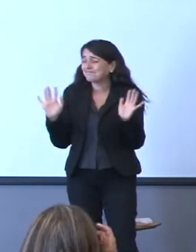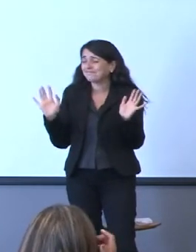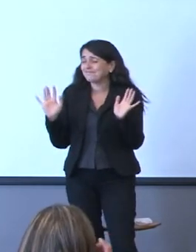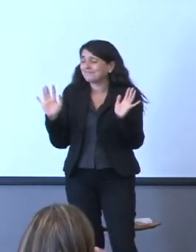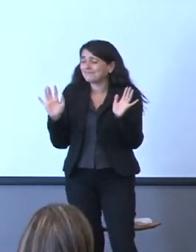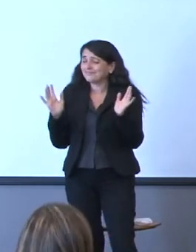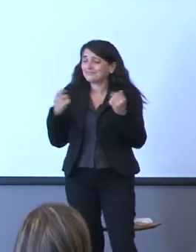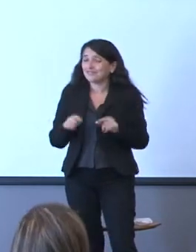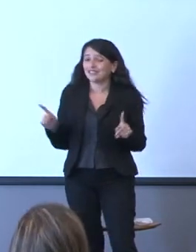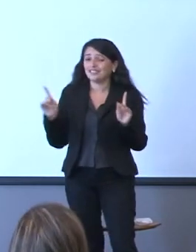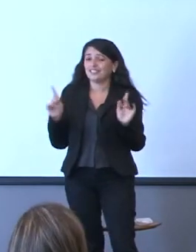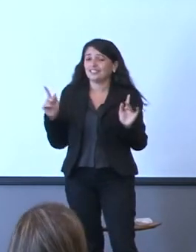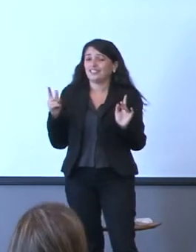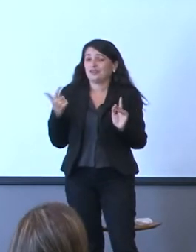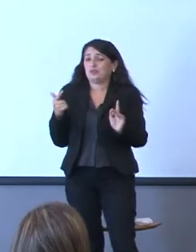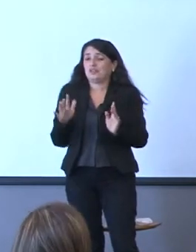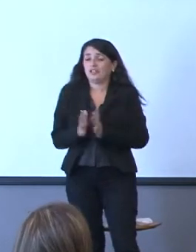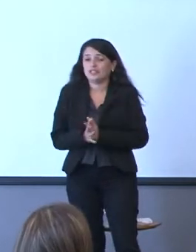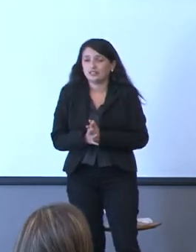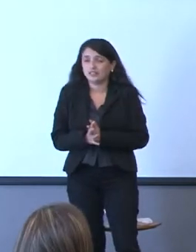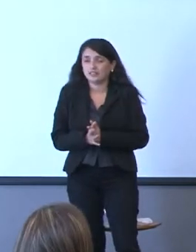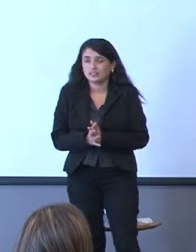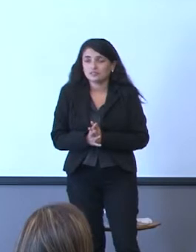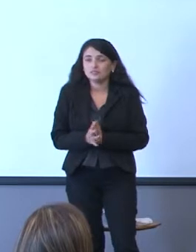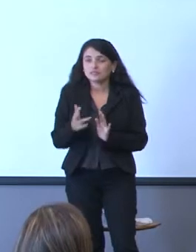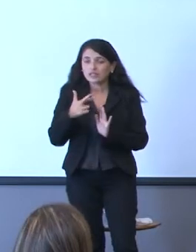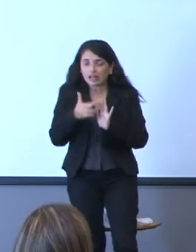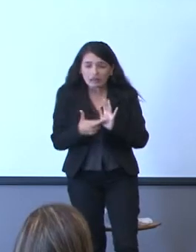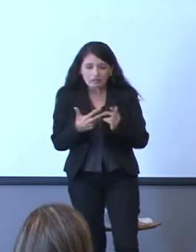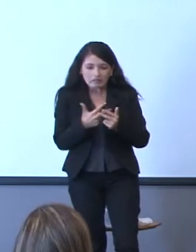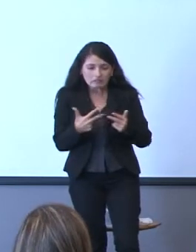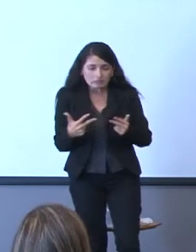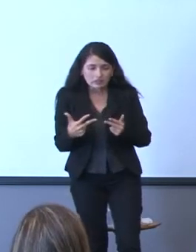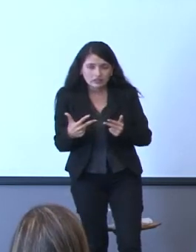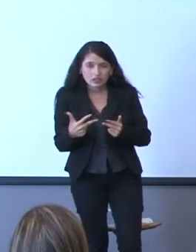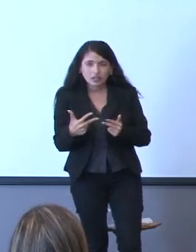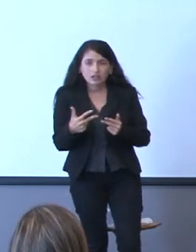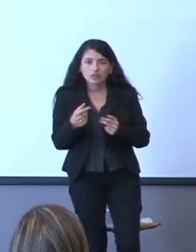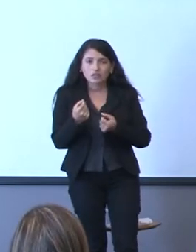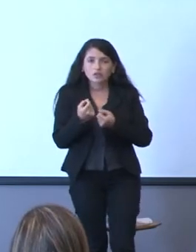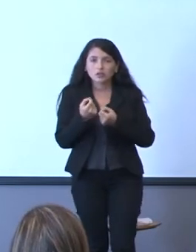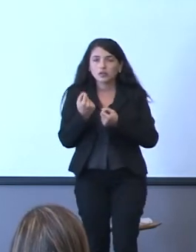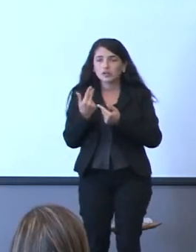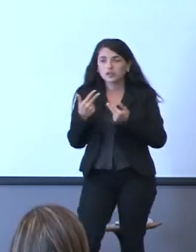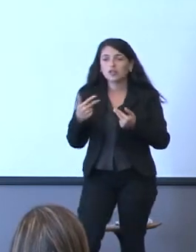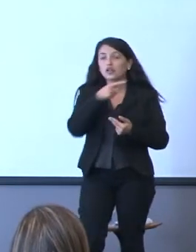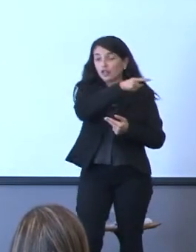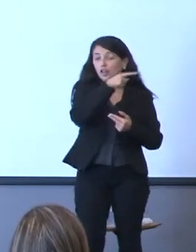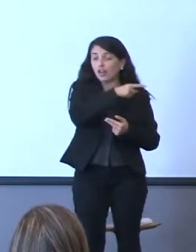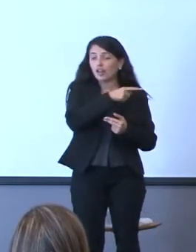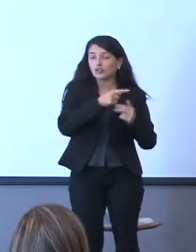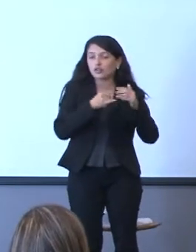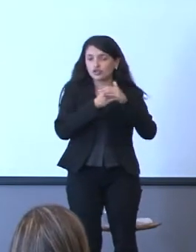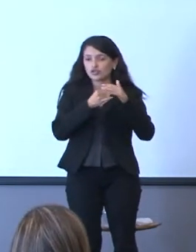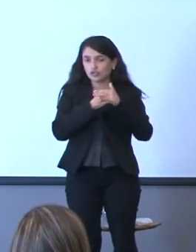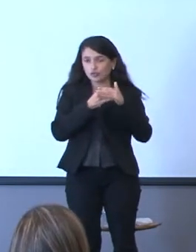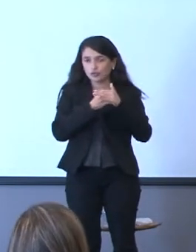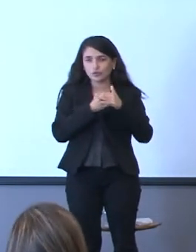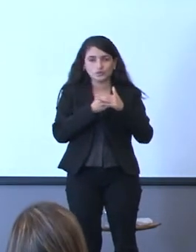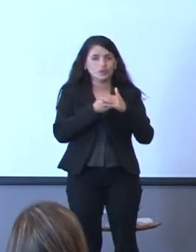né? E as que existem estão muito bem guardadas e disponíveis no Instituto Rodrigo Mendes.